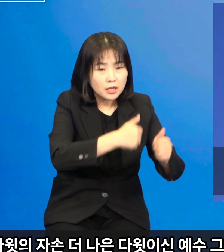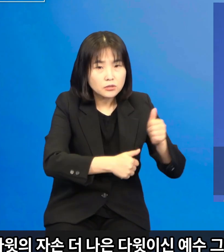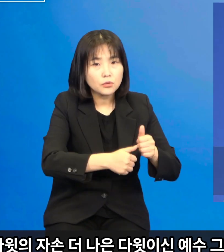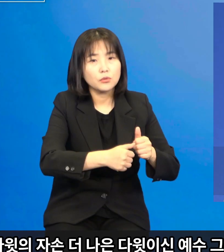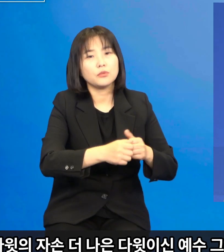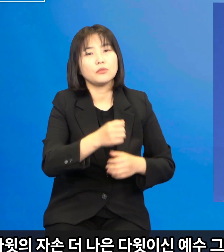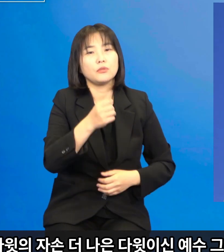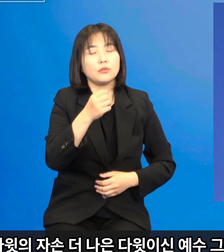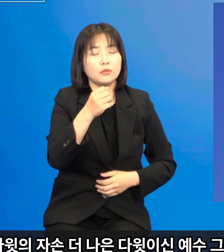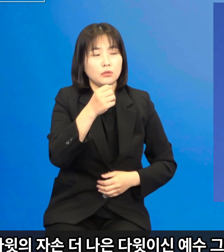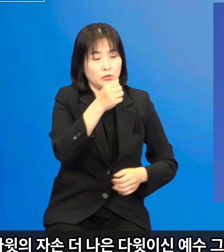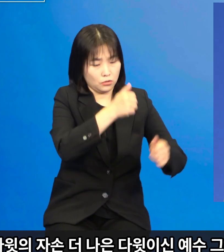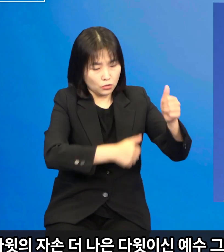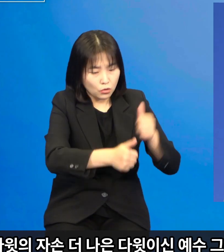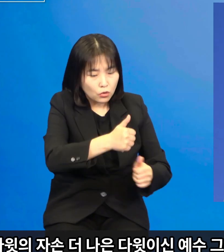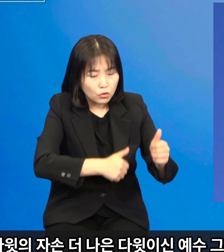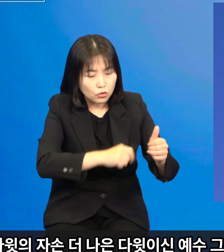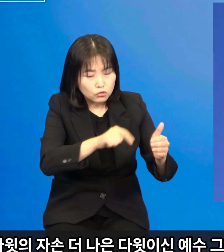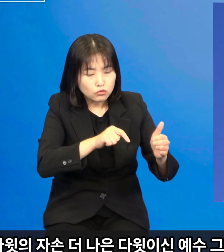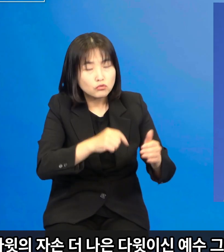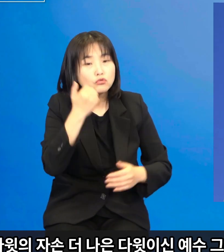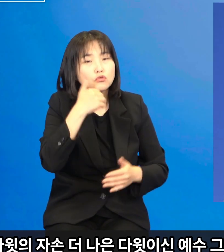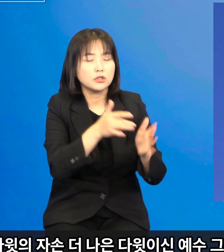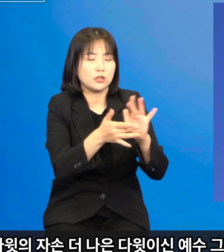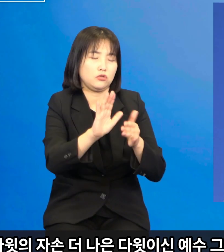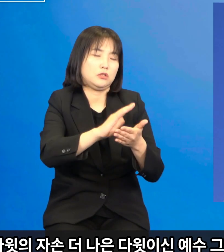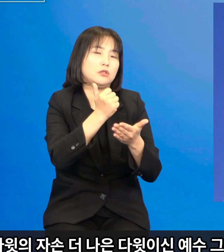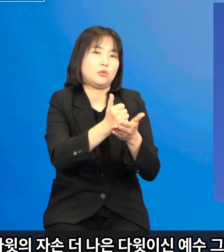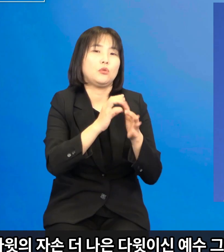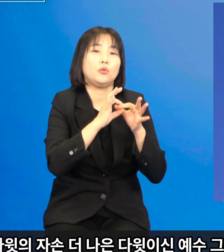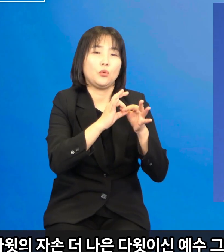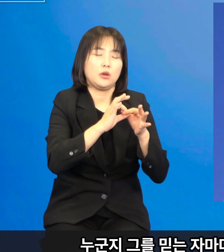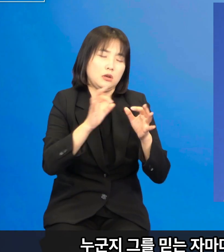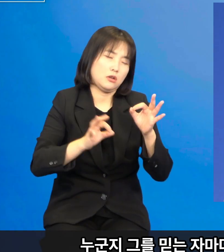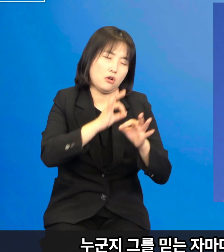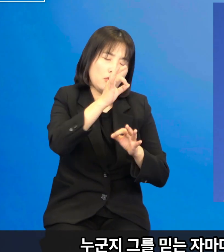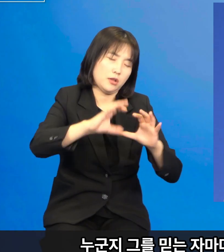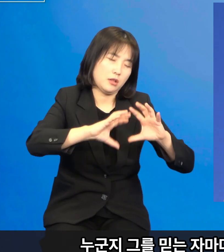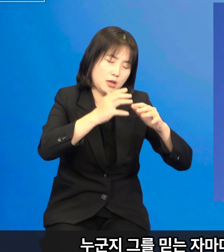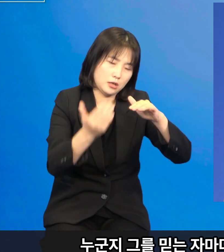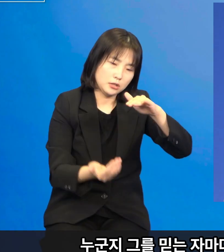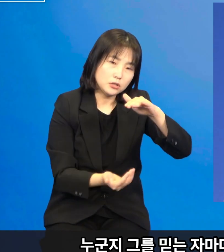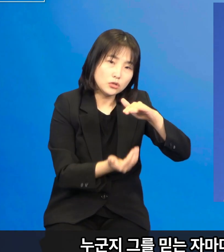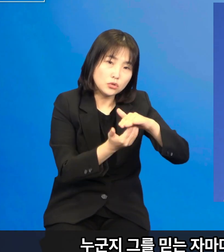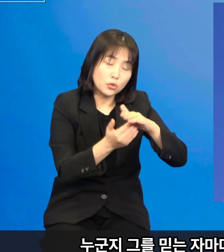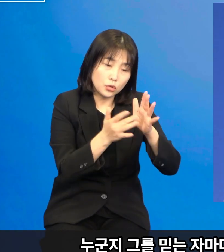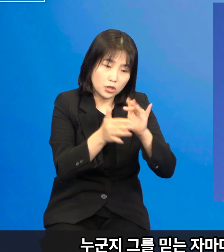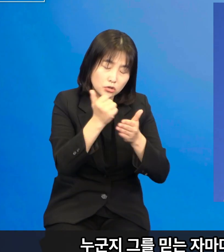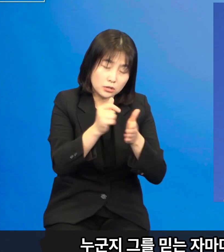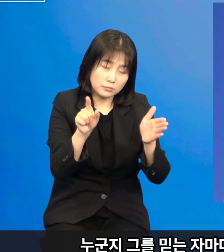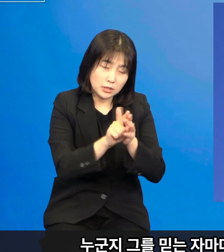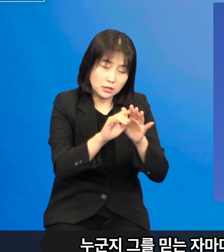다윗이신 예수 그리스도를 통하여 영원한 나라를 이루시고 누군지 그를 믿는 자마다 그 나라의 백성이